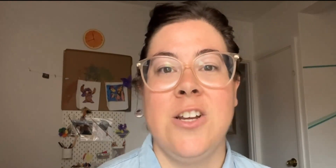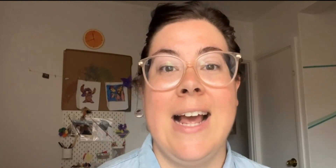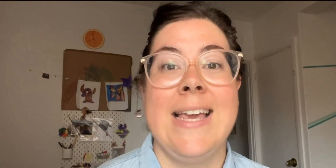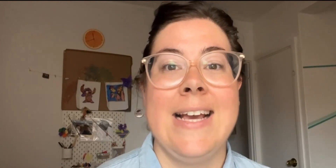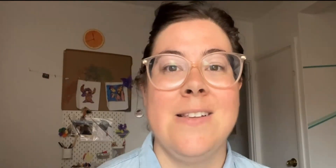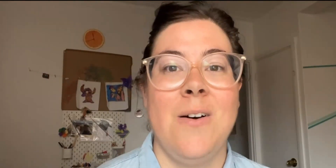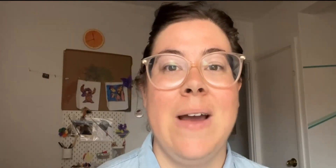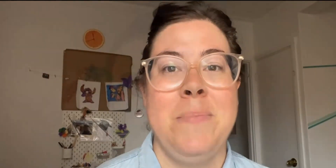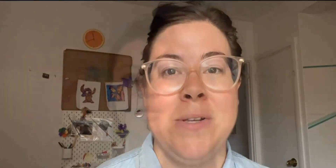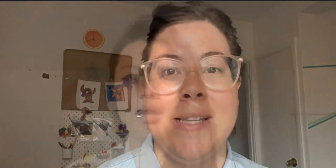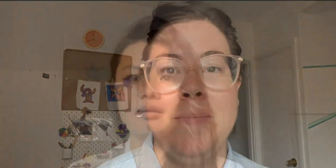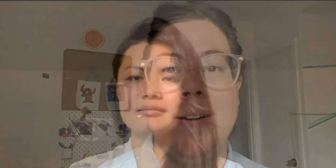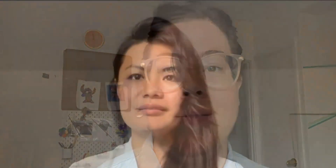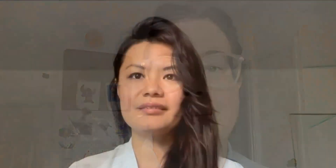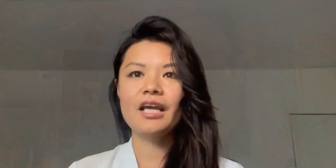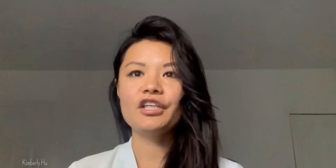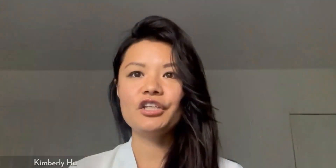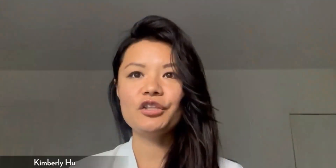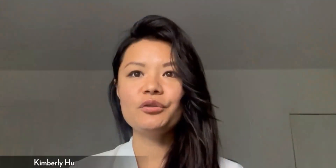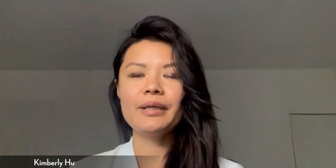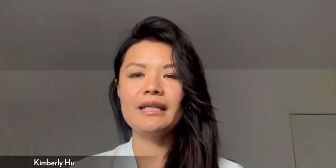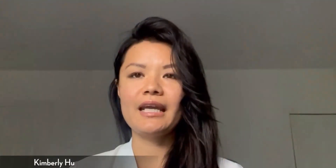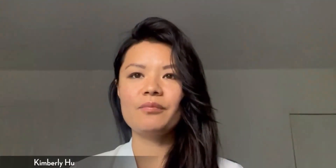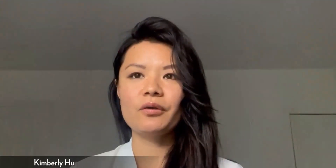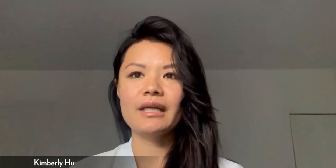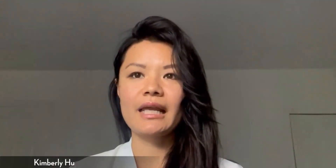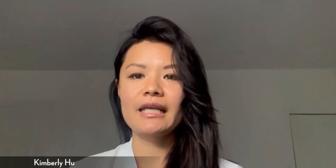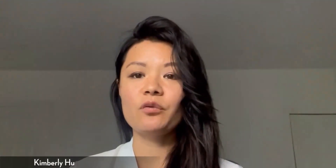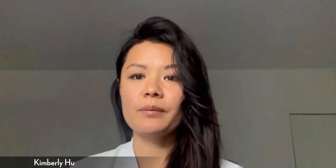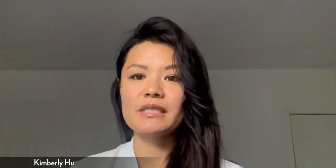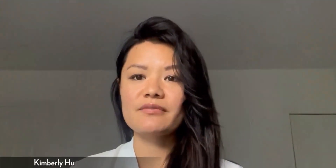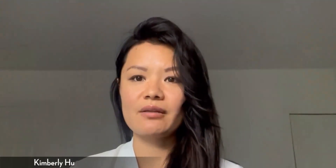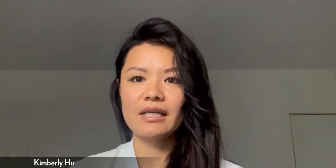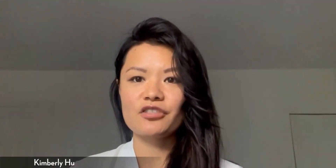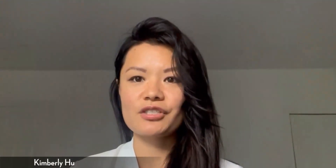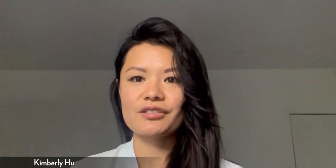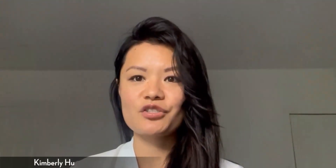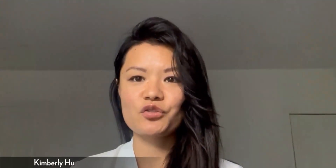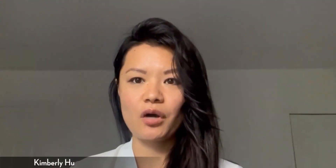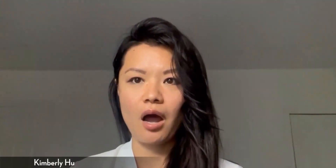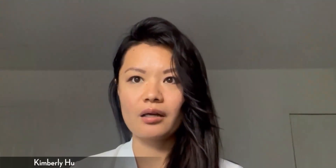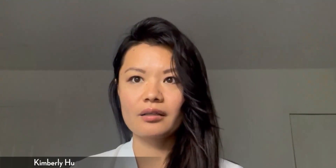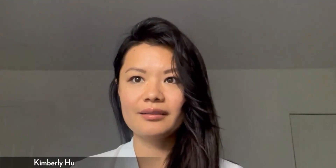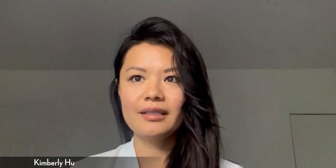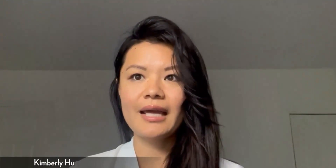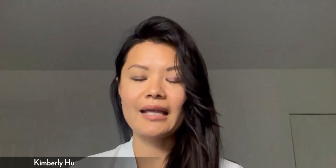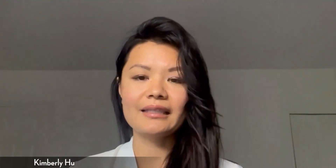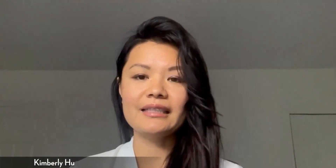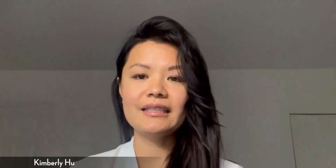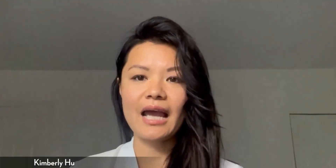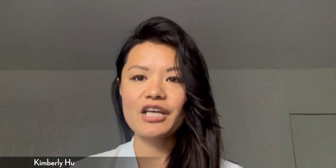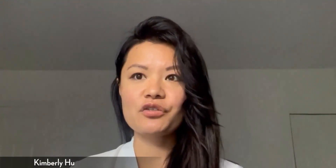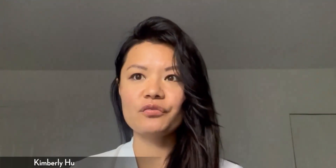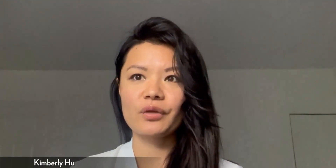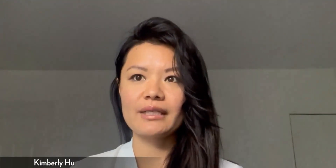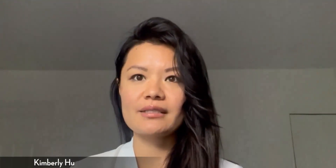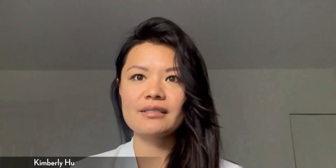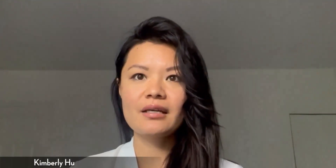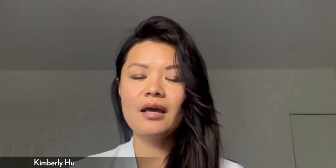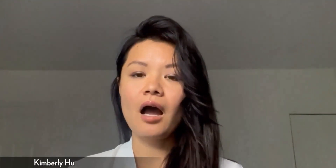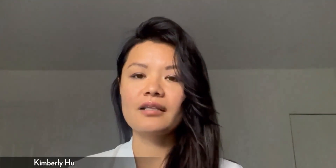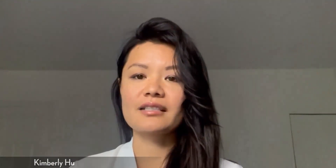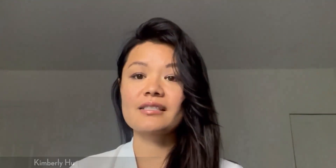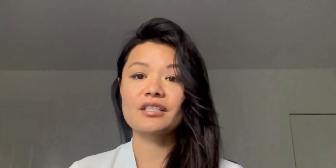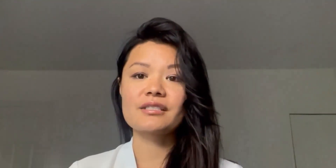gens sachent que la guérison est possible. » You enable the Canadian Women's Foundation's strong and leading national